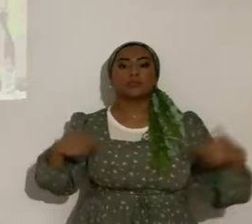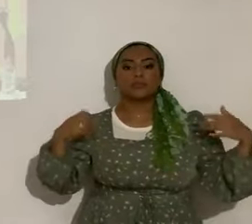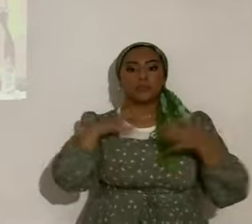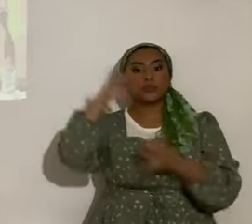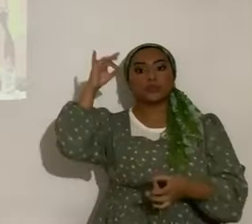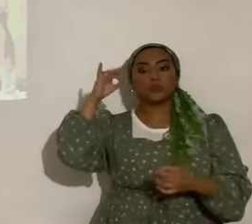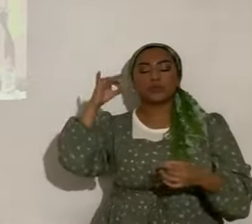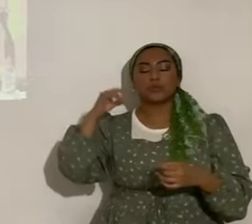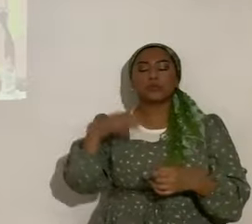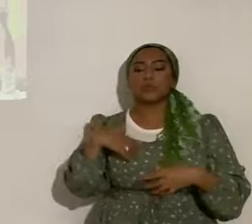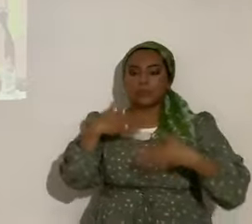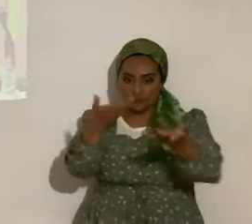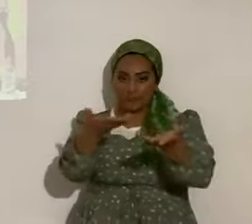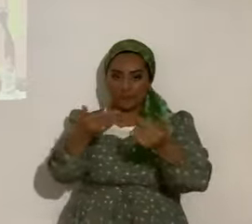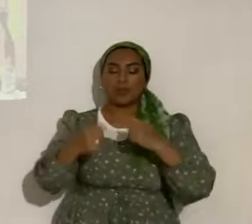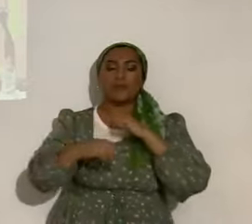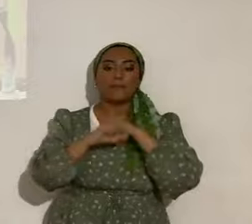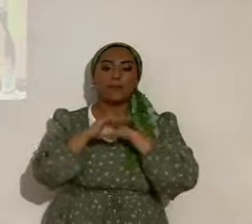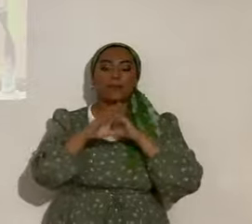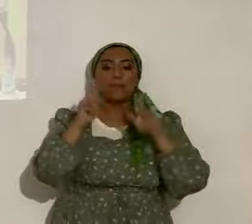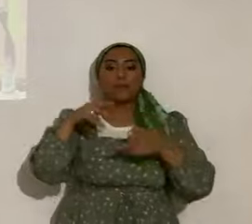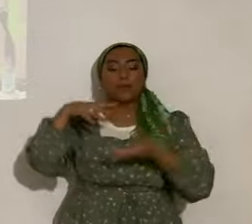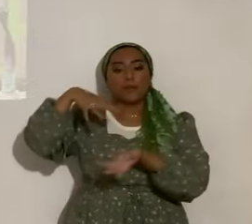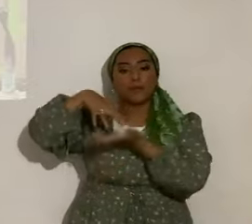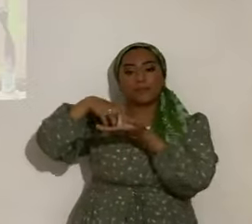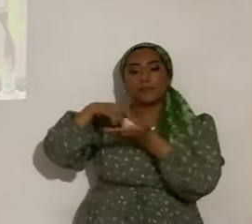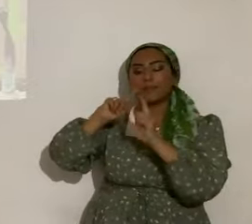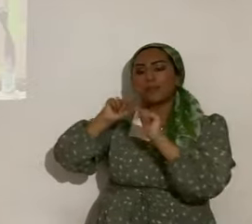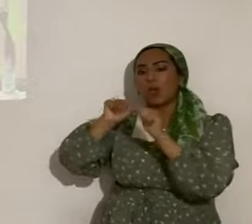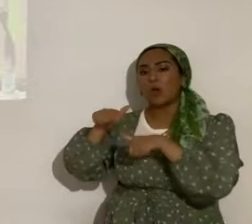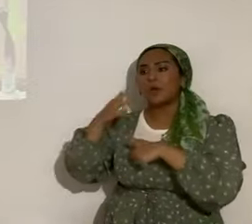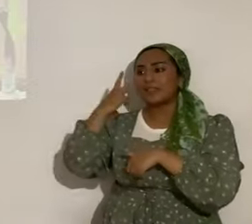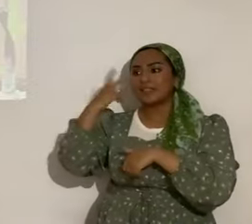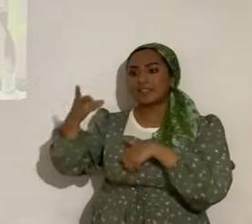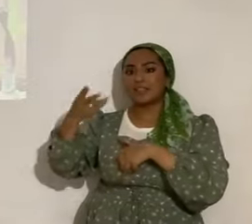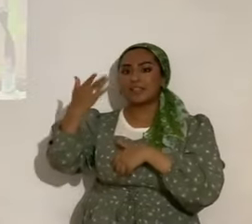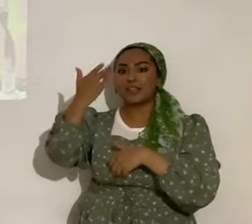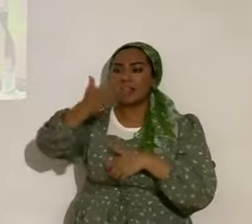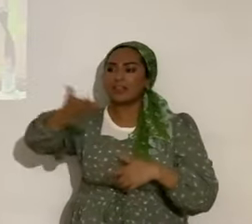consejo: los débiles siempre ven las cosas